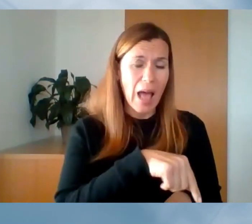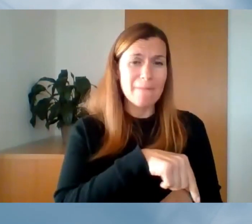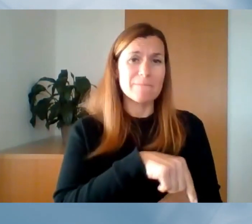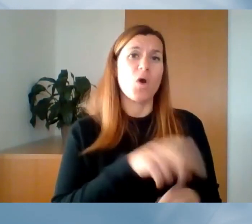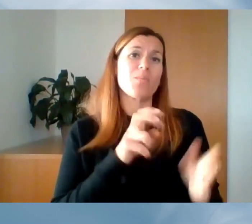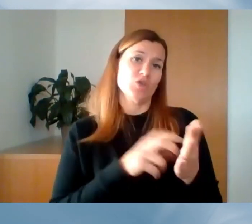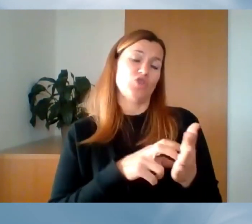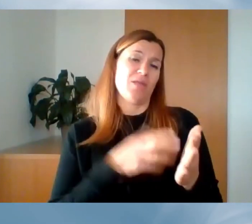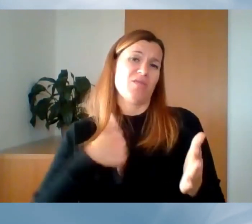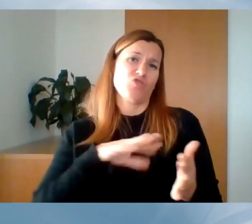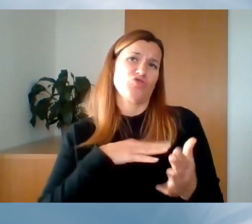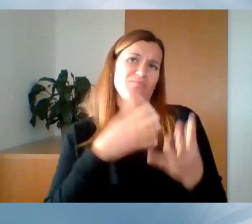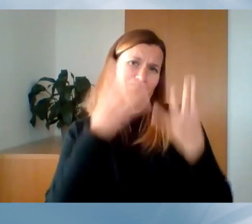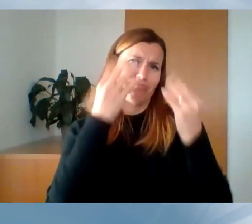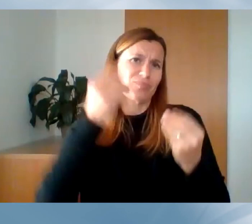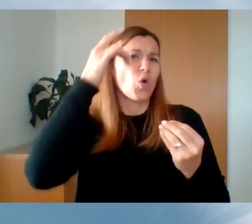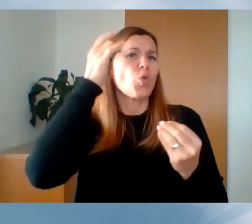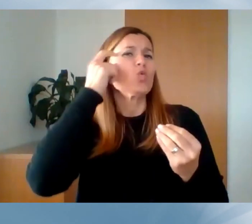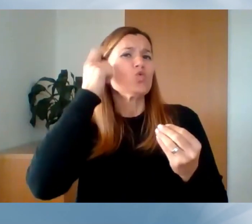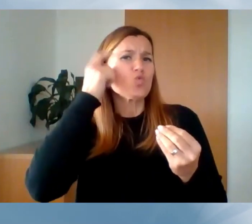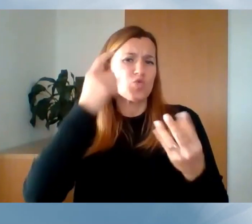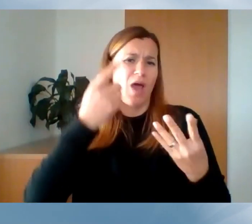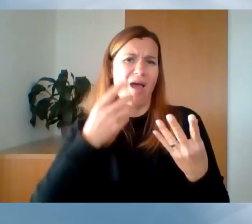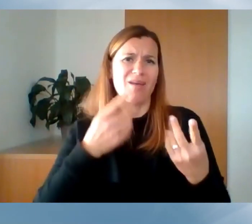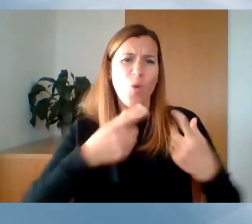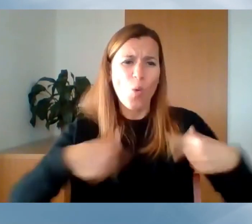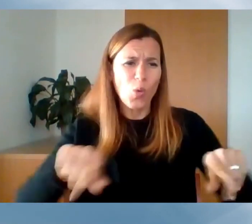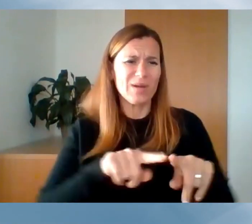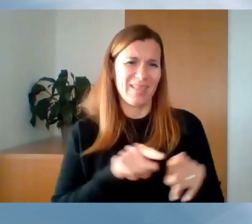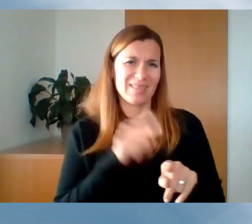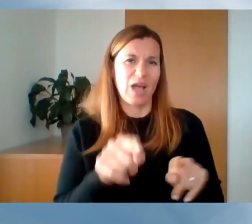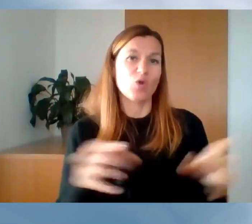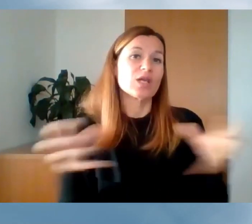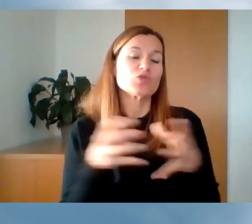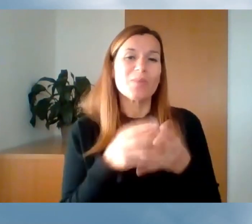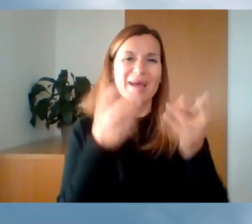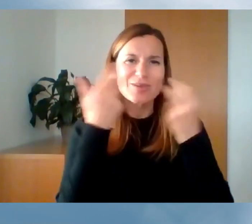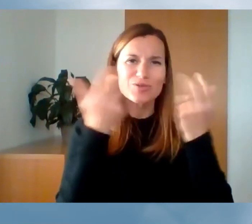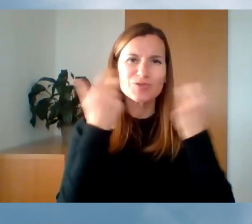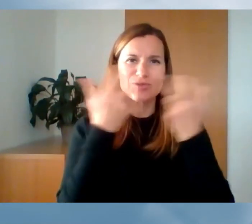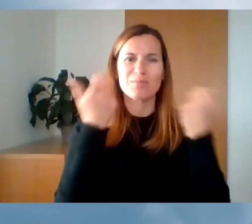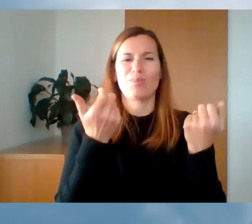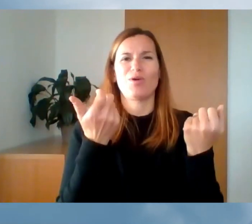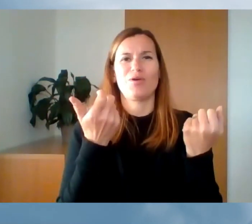slabo, je še naša kultura taka, da iščemo, da smo pozorni na